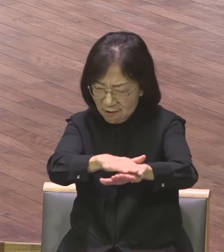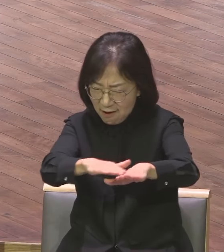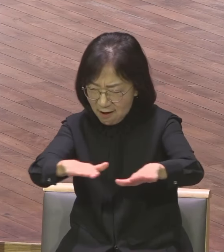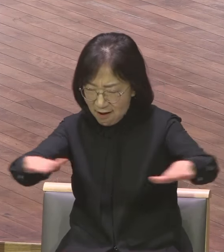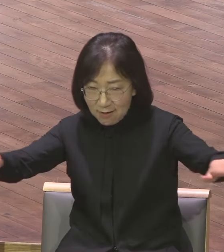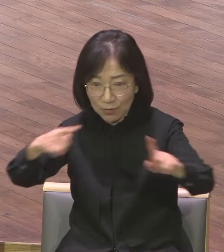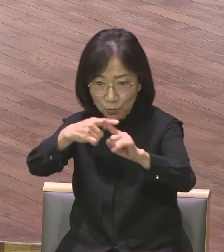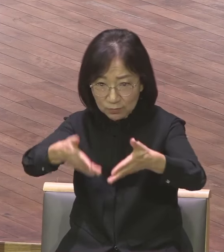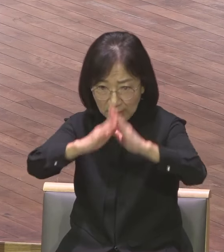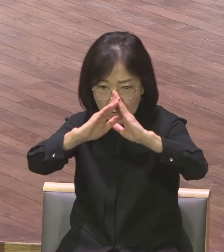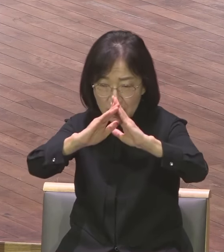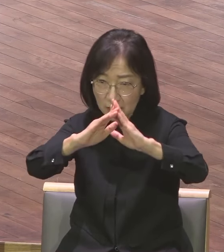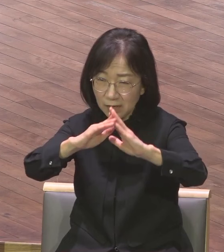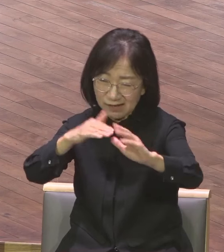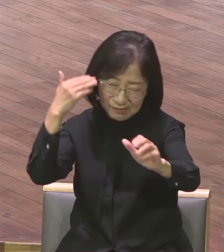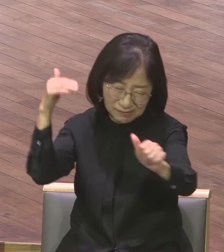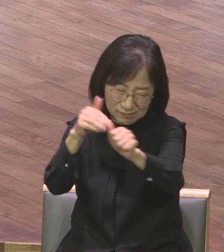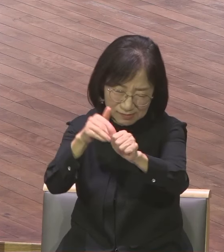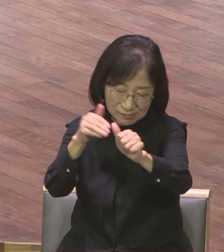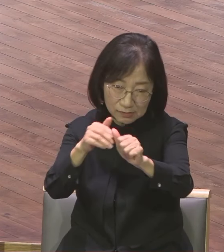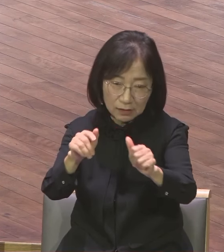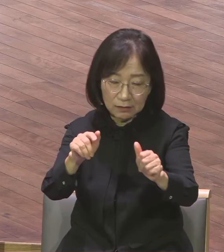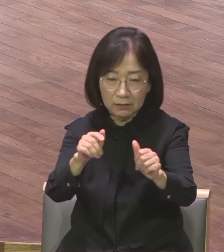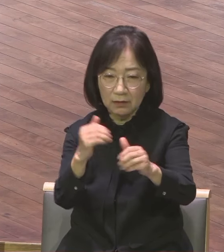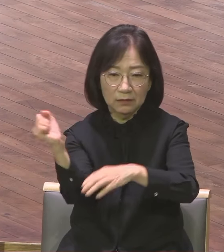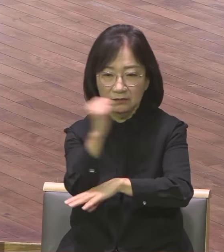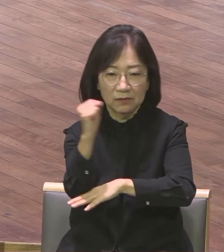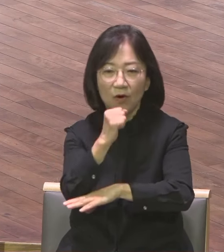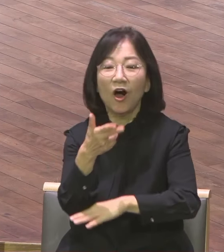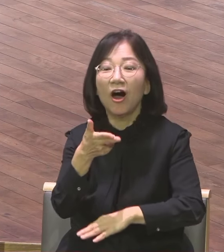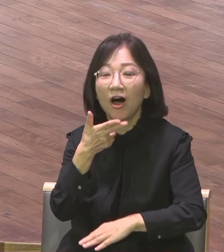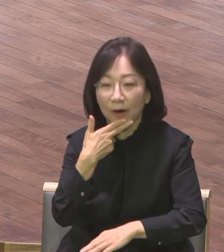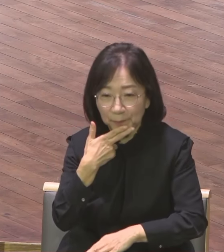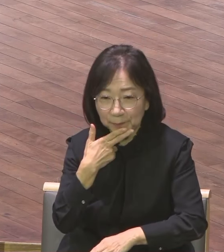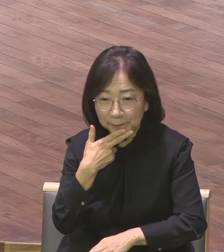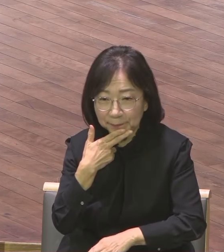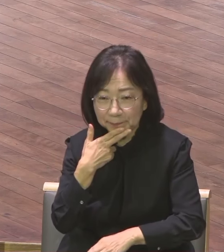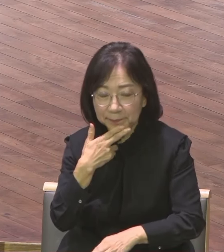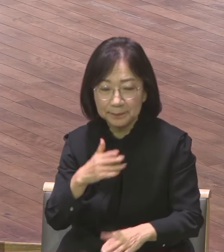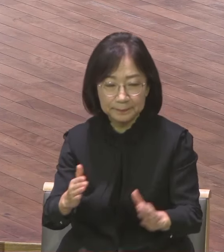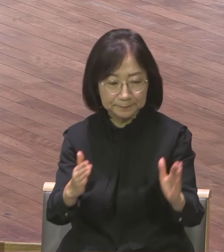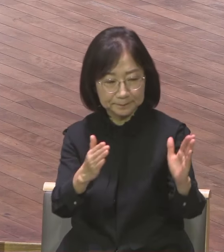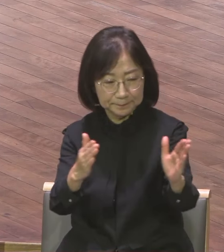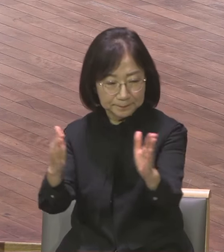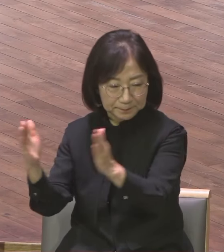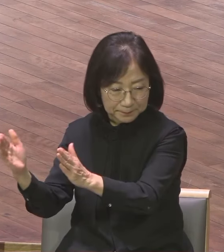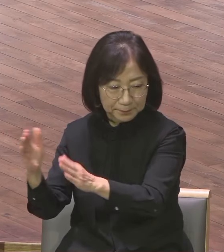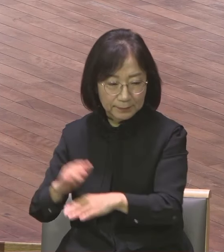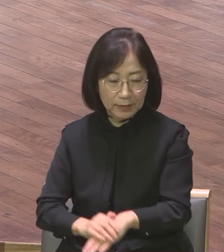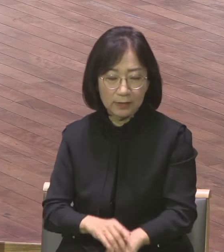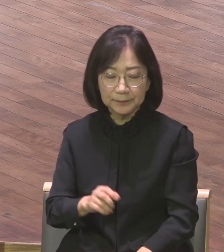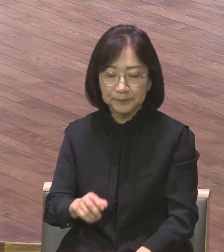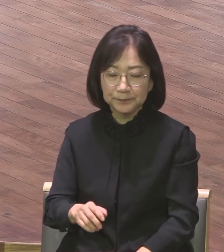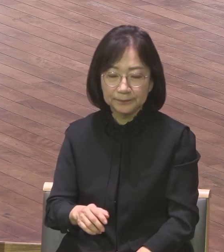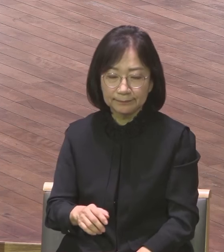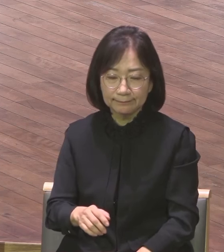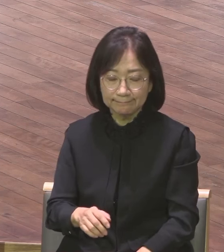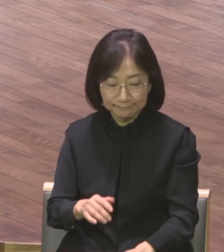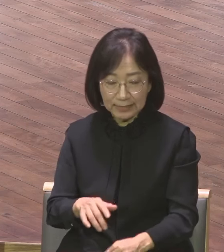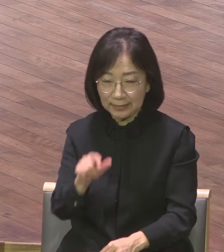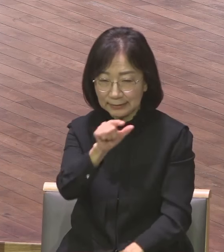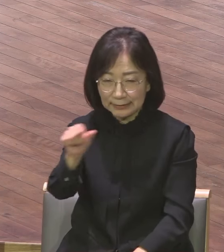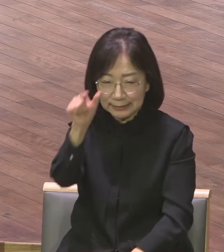것이다. 영국 신학자 제임스 패커는 하나님을 아는 지식이라는